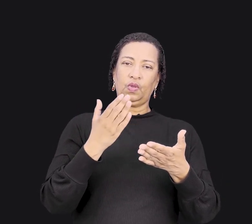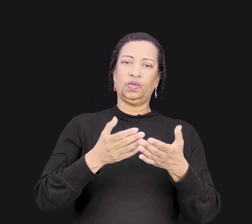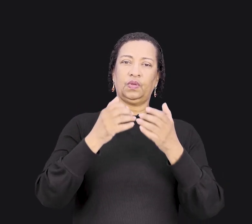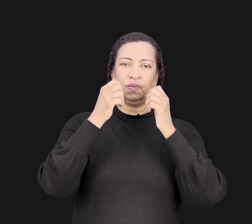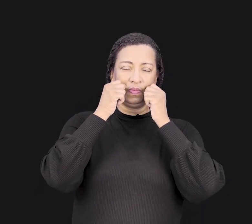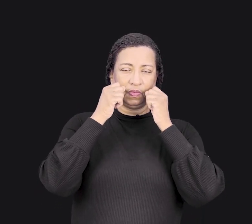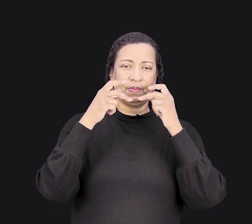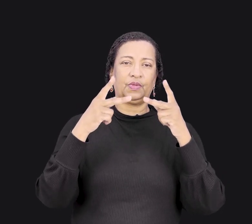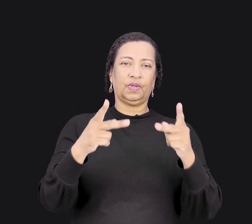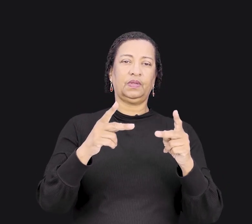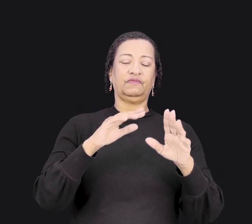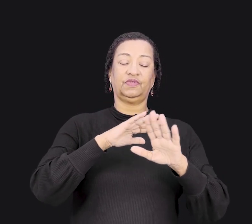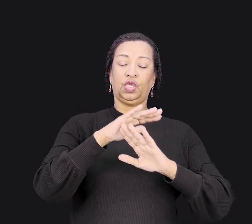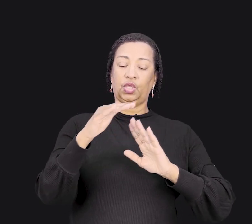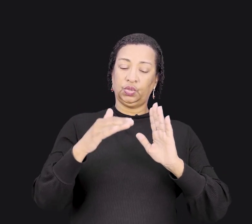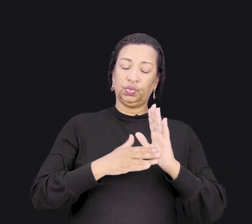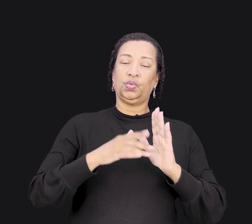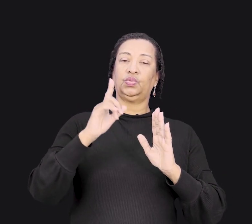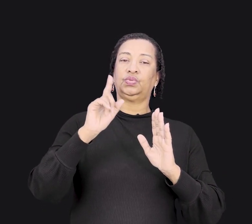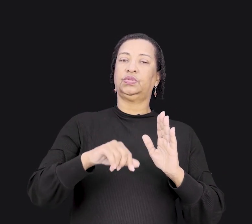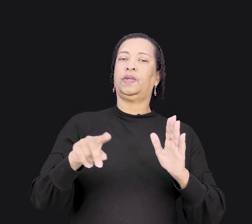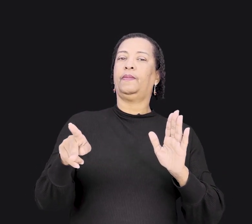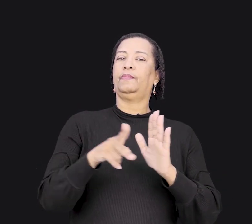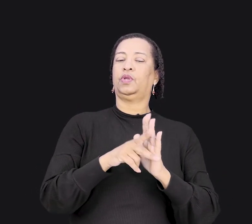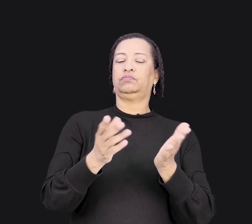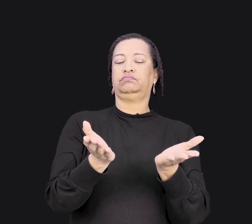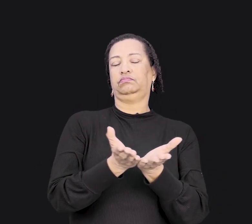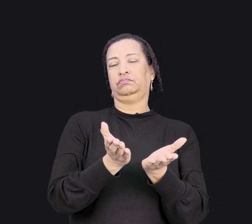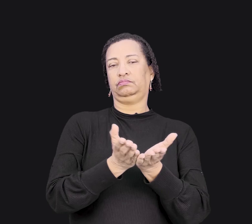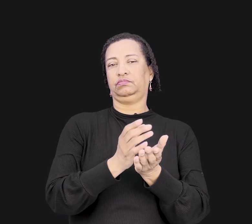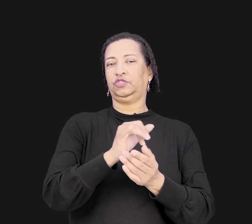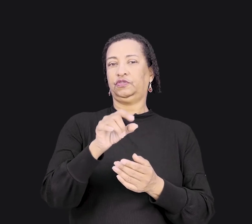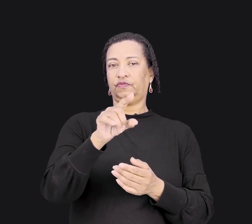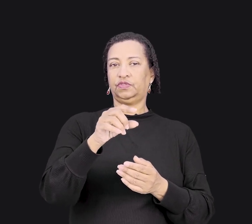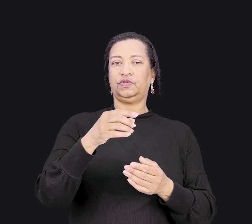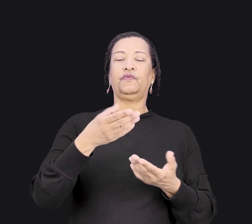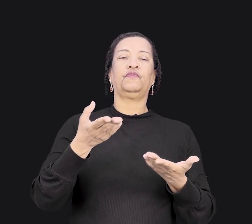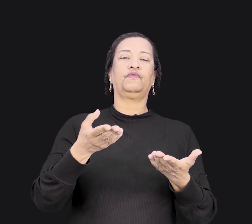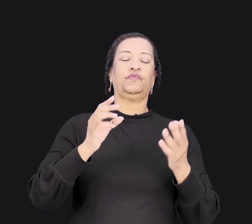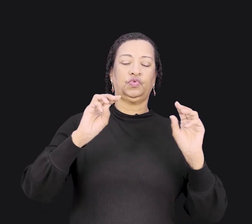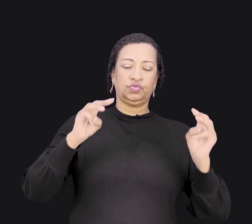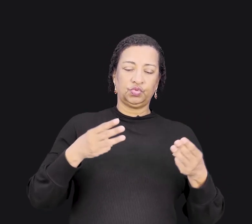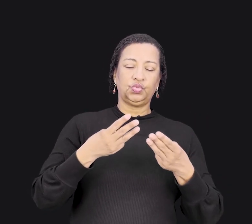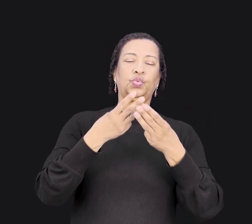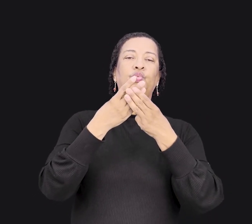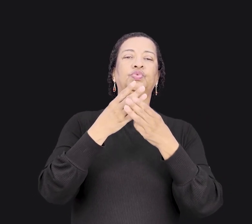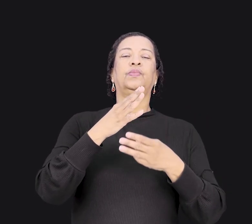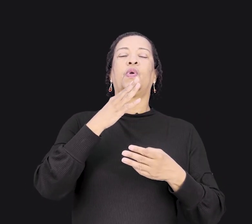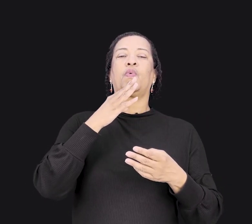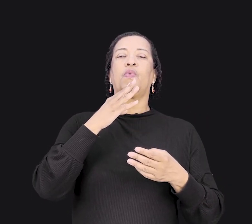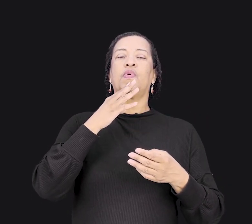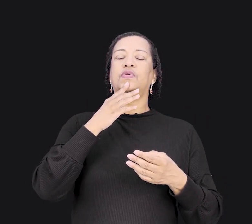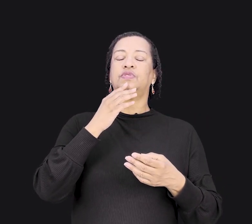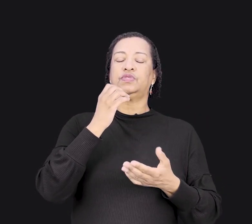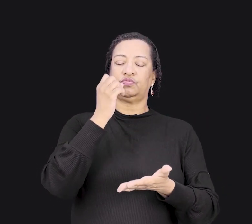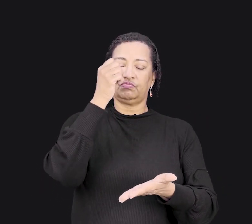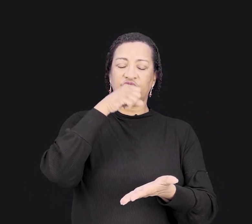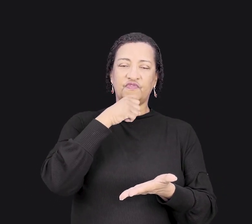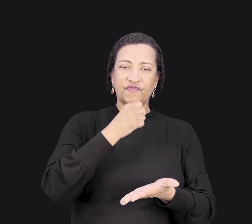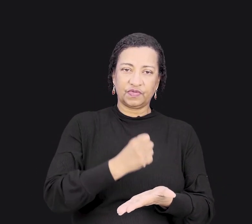Apocalipse são todos símbolos bíblicos. Se você fosse um judeu profundo conhecedor do Velho Testamento, todos estes símbolos